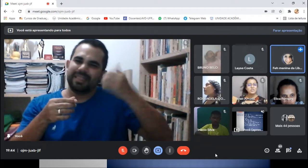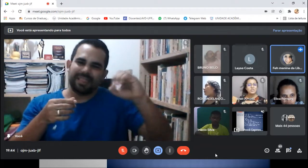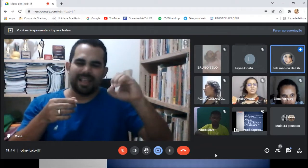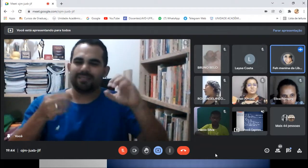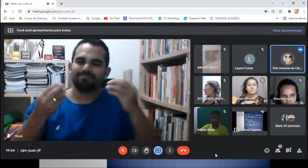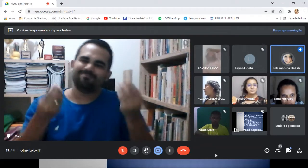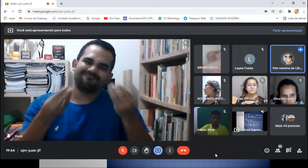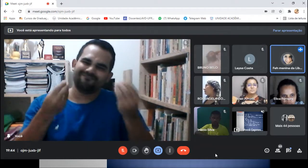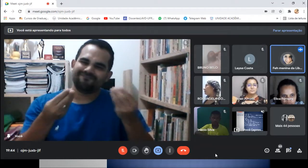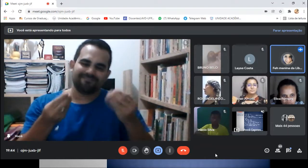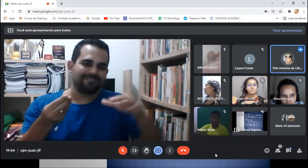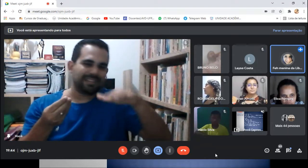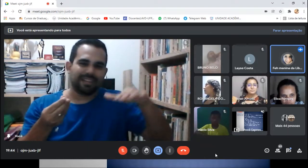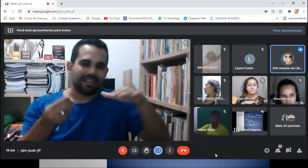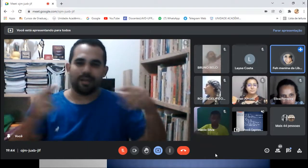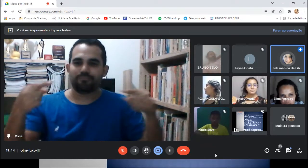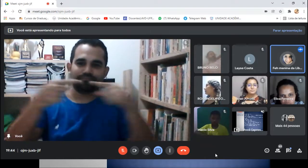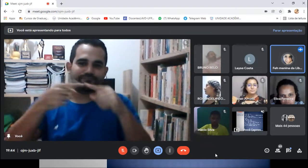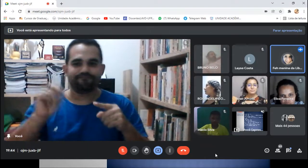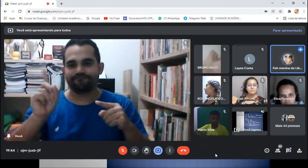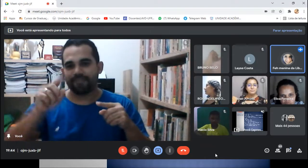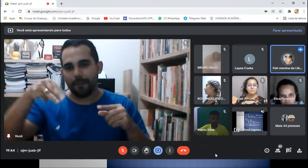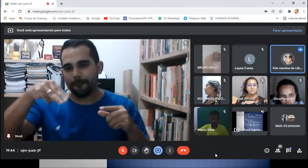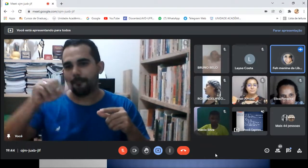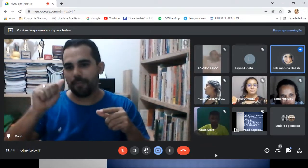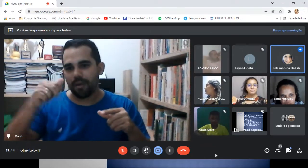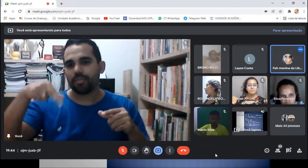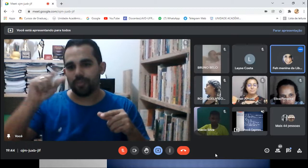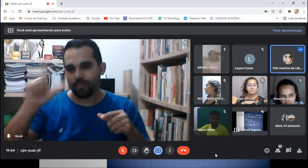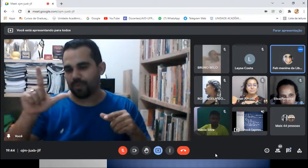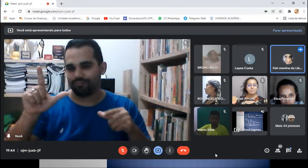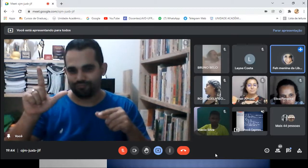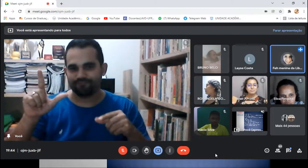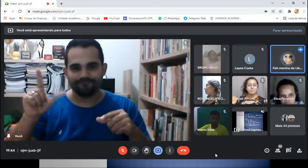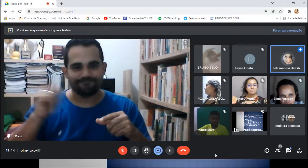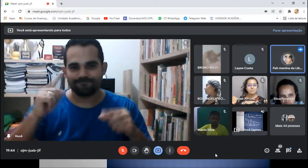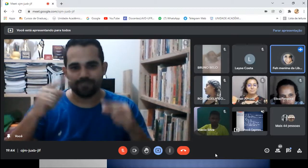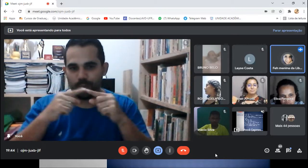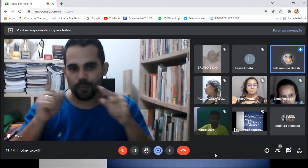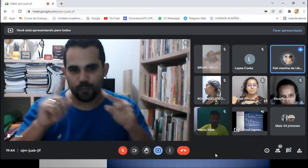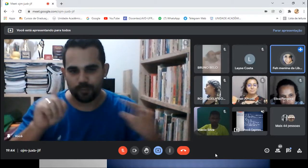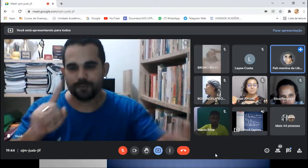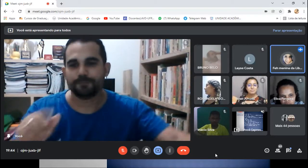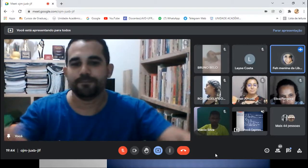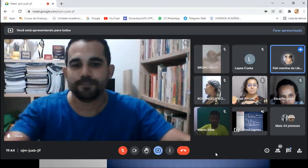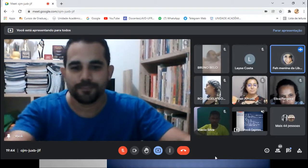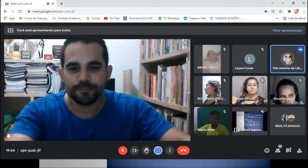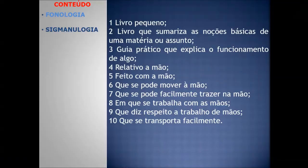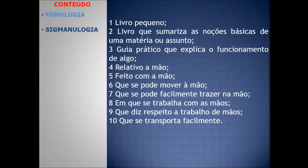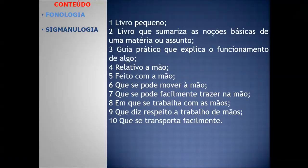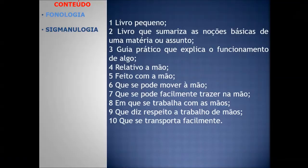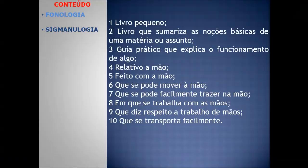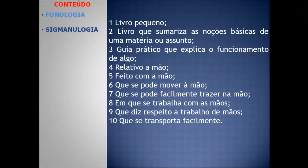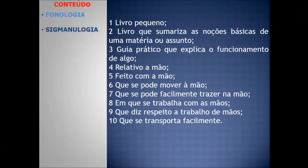Esse número 10 já é um pouco distolante, né? Já não fala sobre mão,